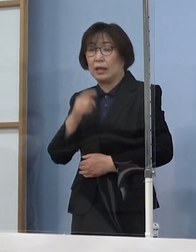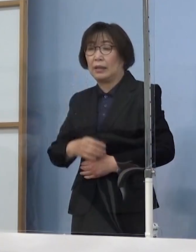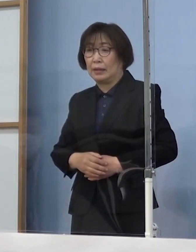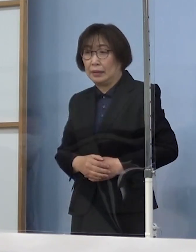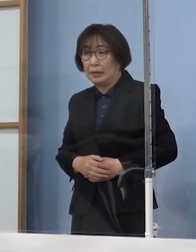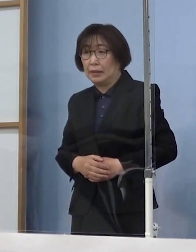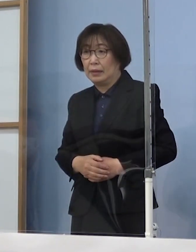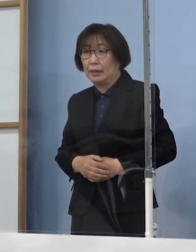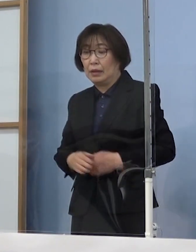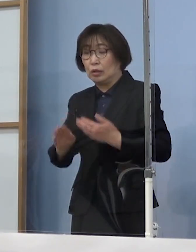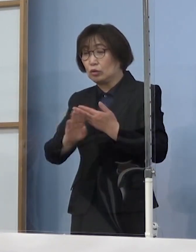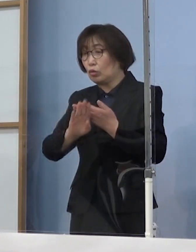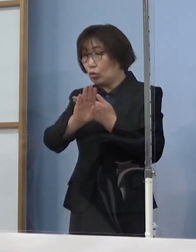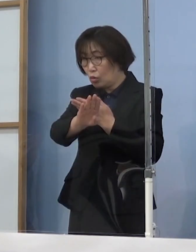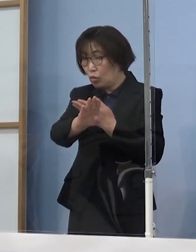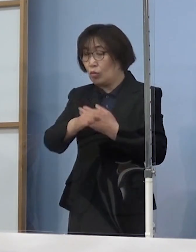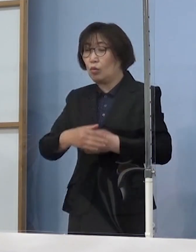後、